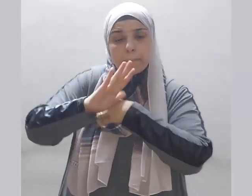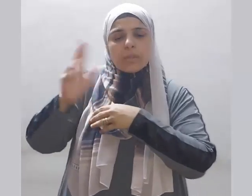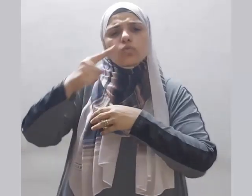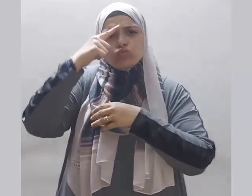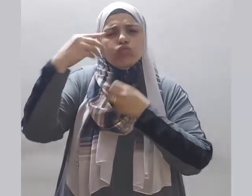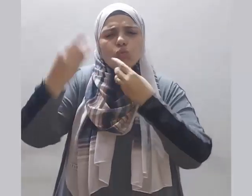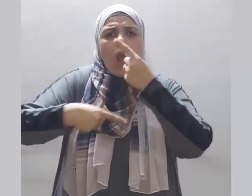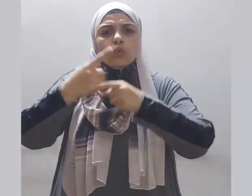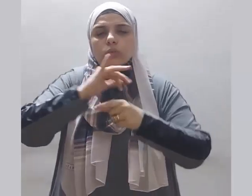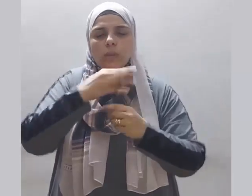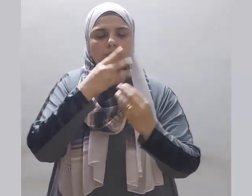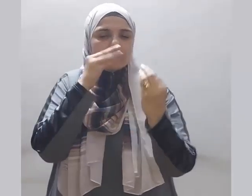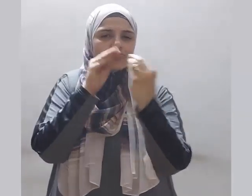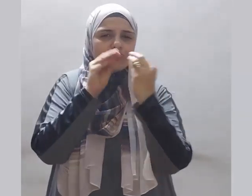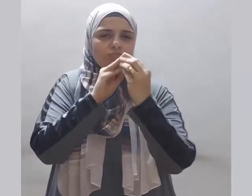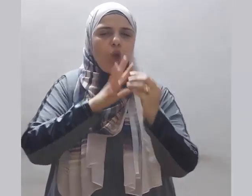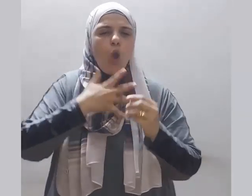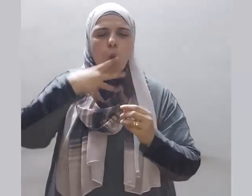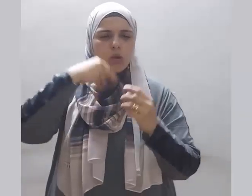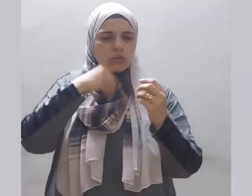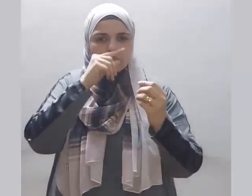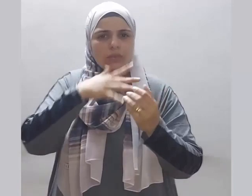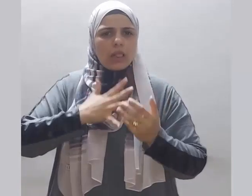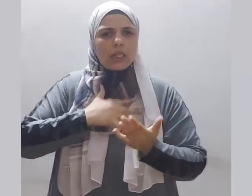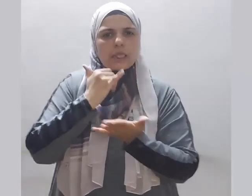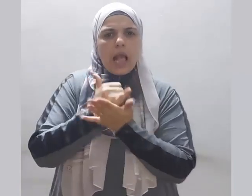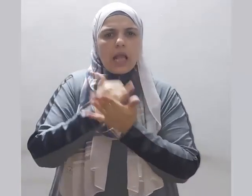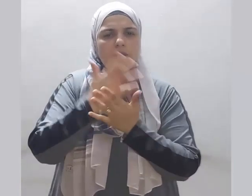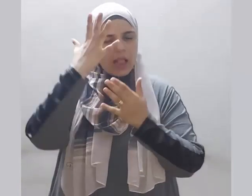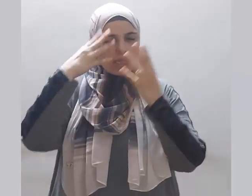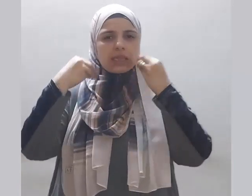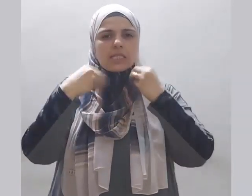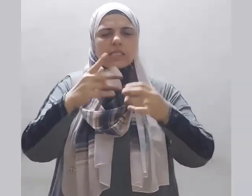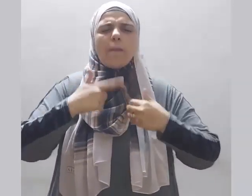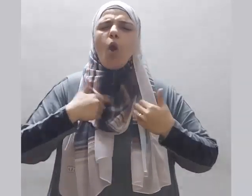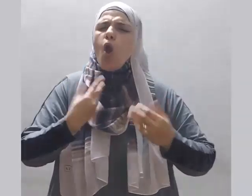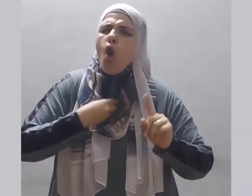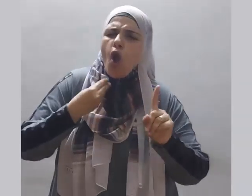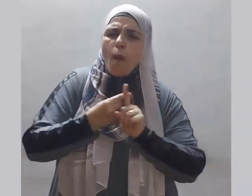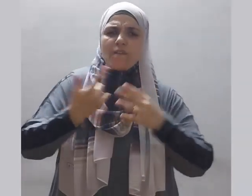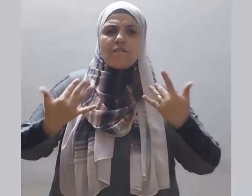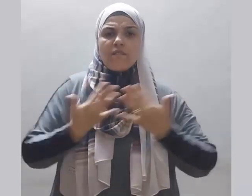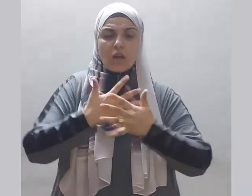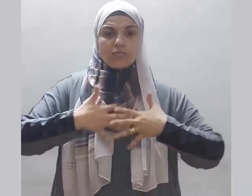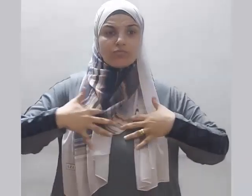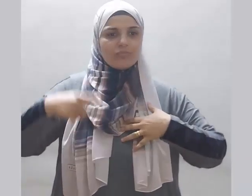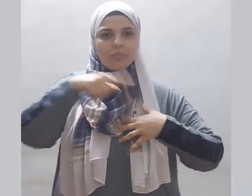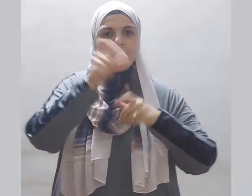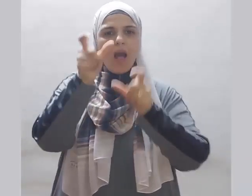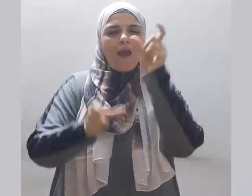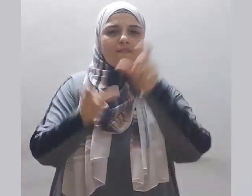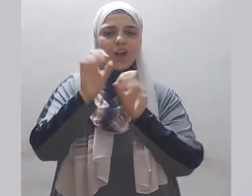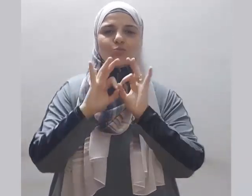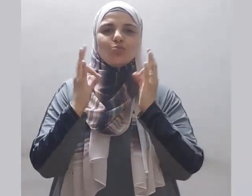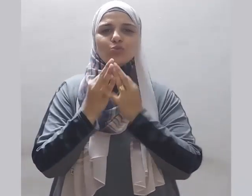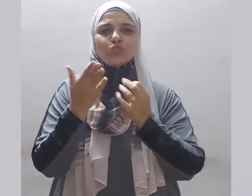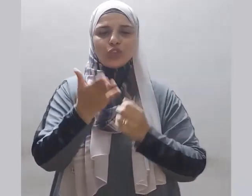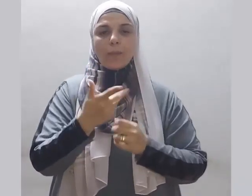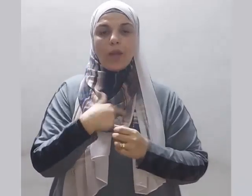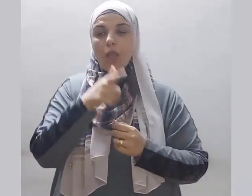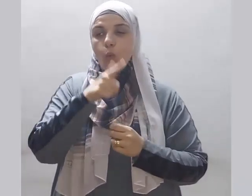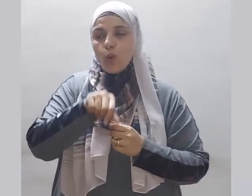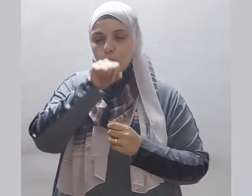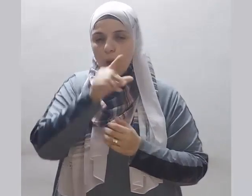حتى تشيع روح التراحم والتكافل والتسامح والمحبه والفرح والسرور بين افراد المجتمع حيث يقول